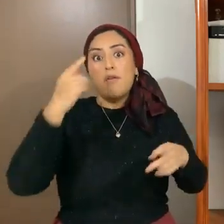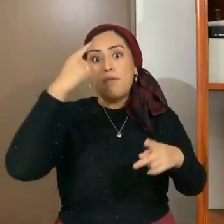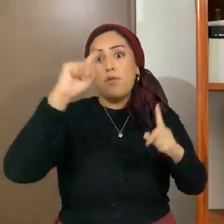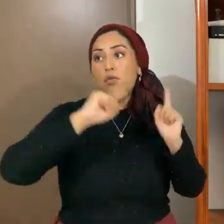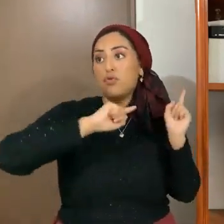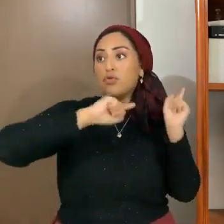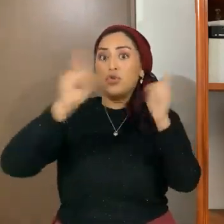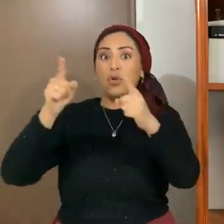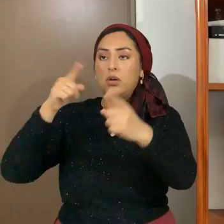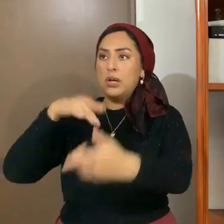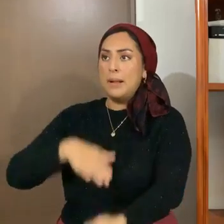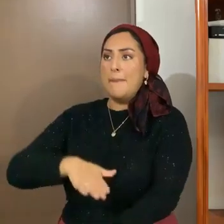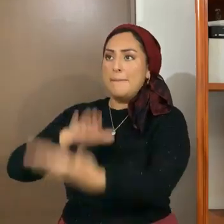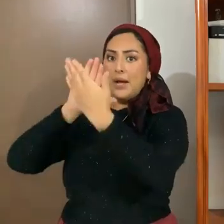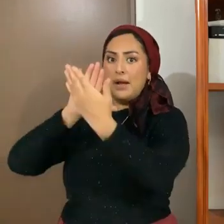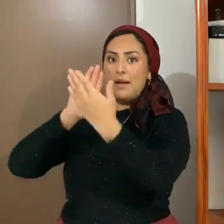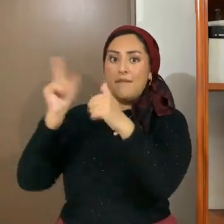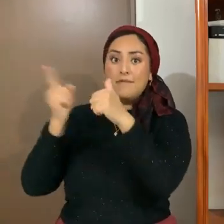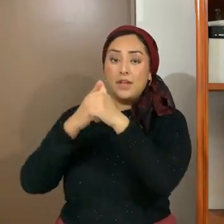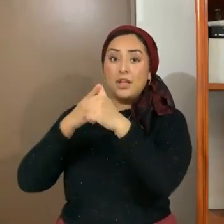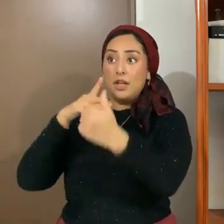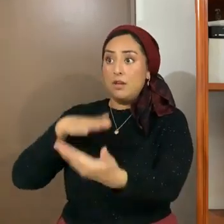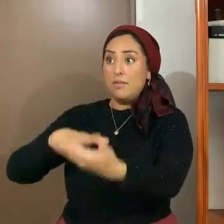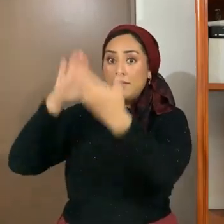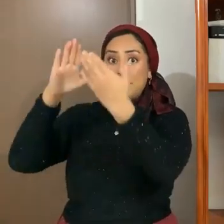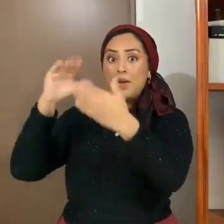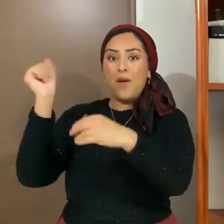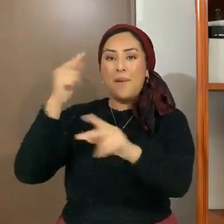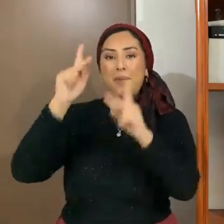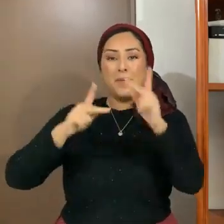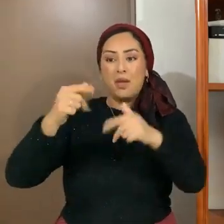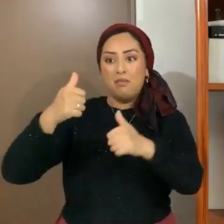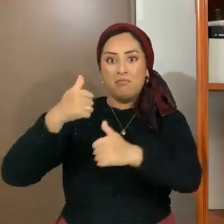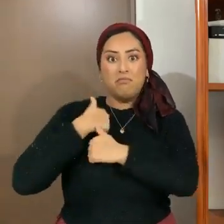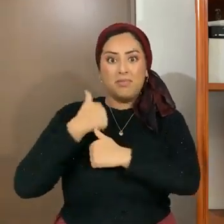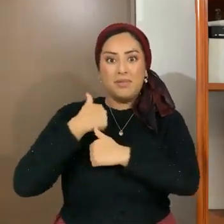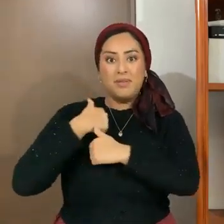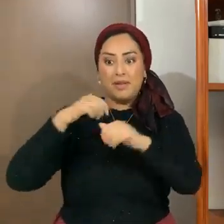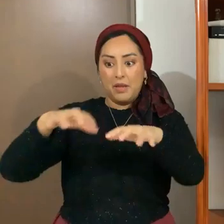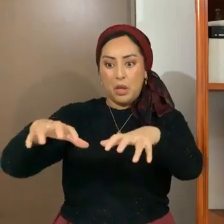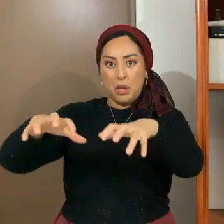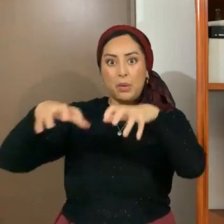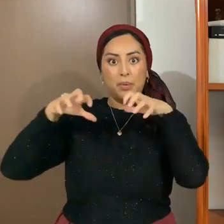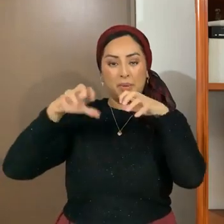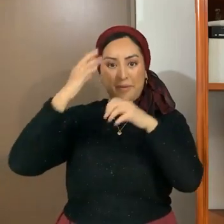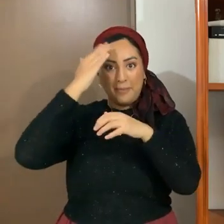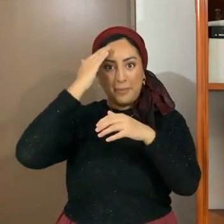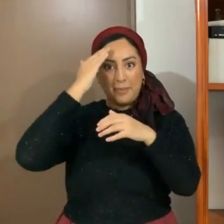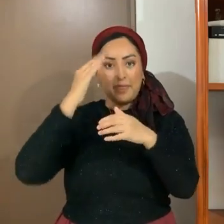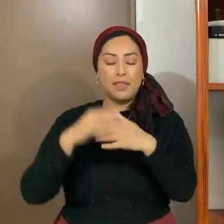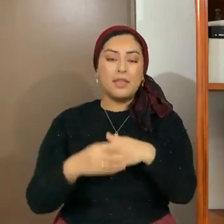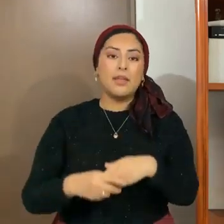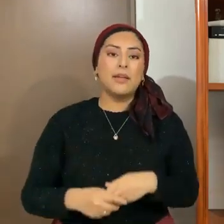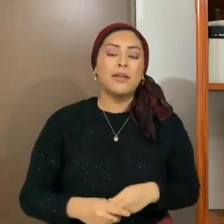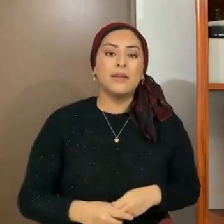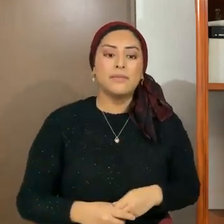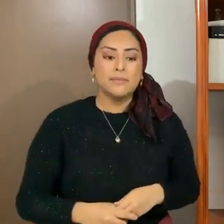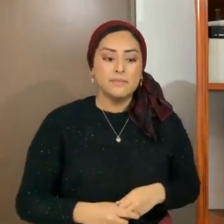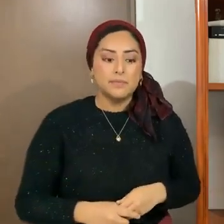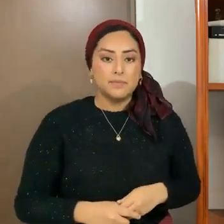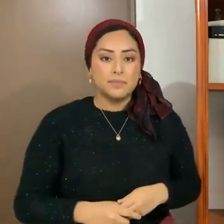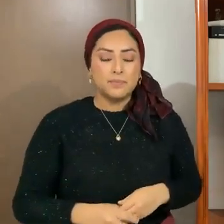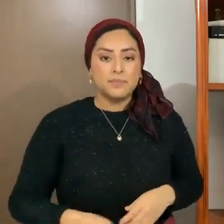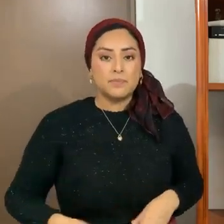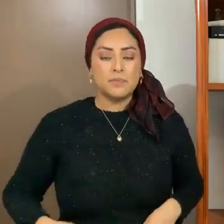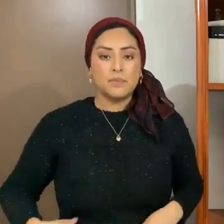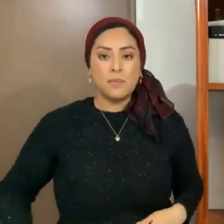ir y tener que primero enfrentar a toda la guardia que cuida a una persona que tiene poder en la